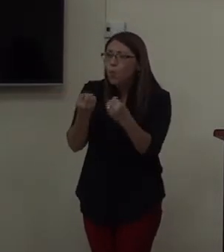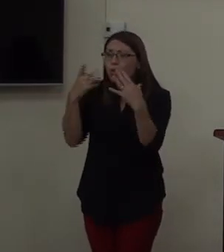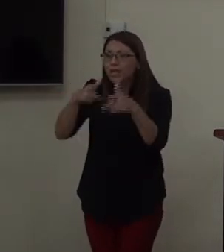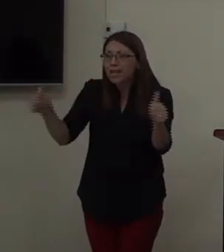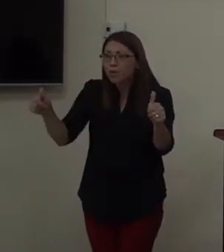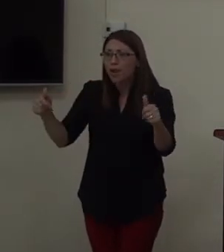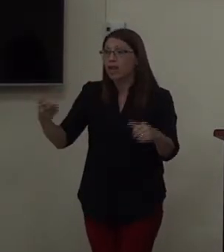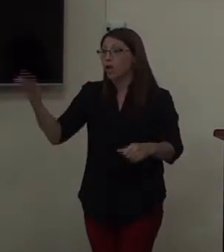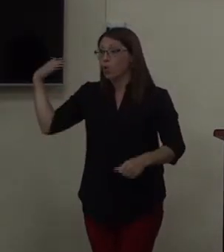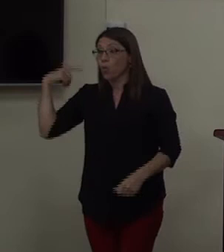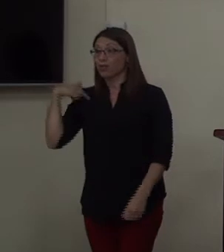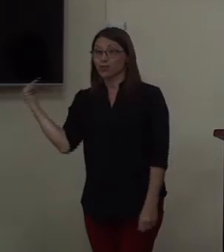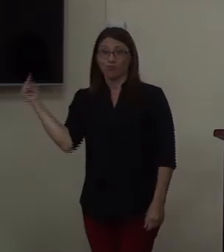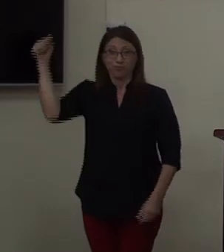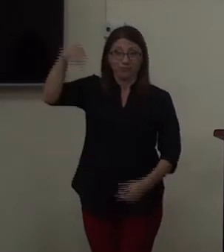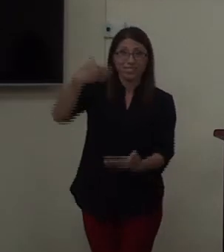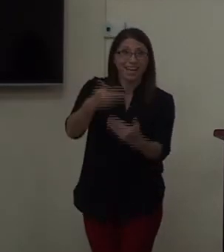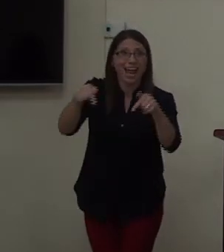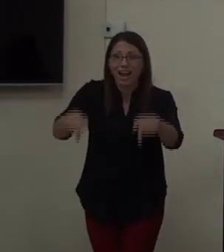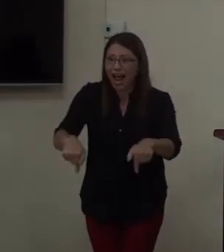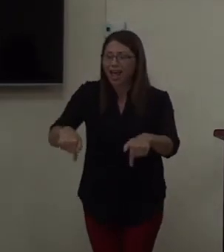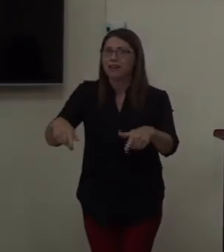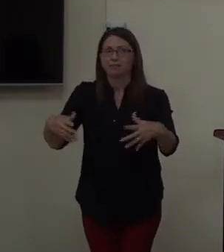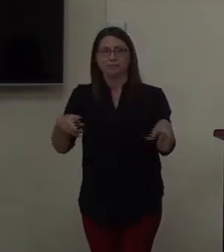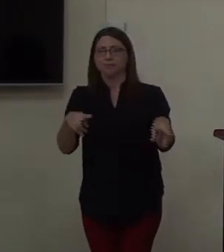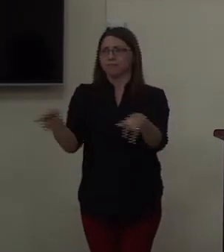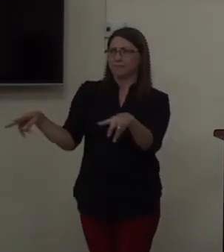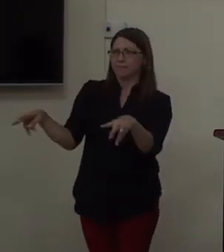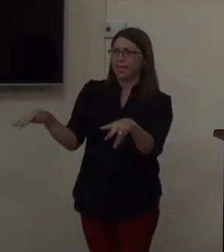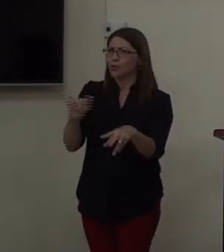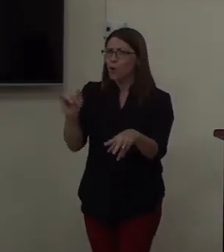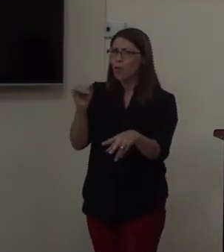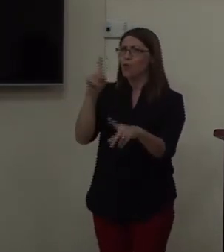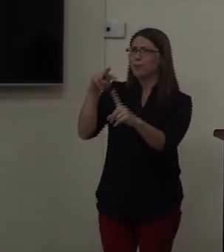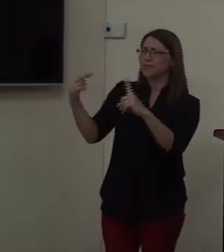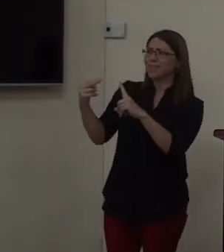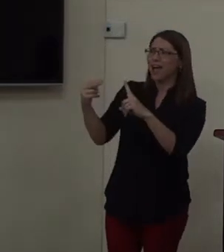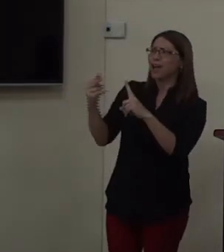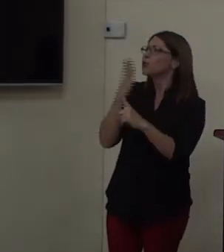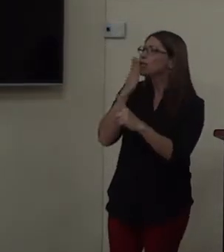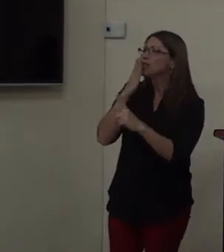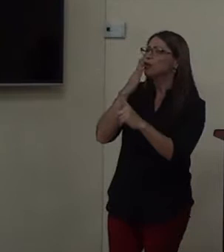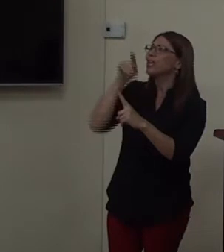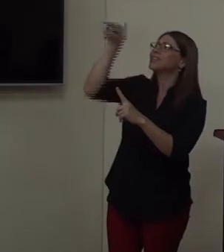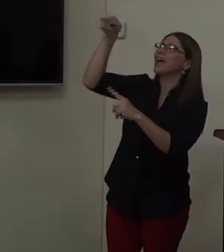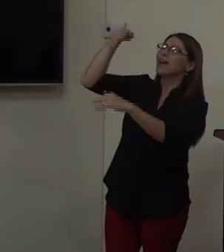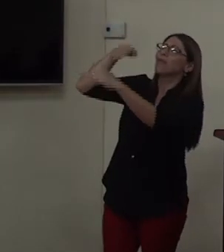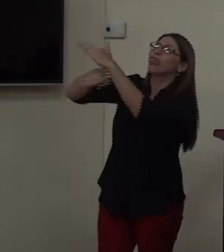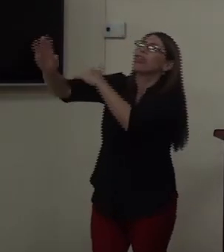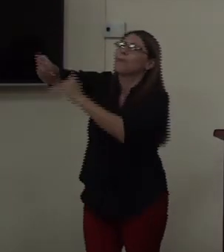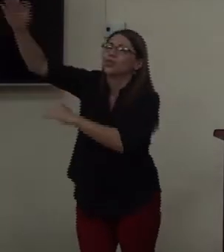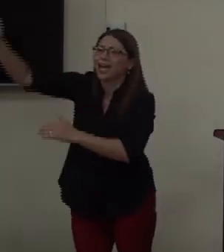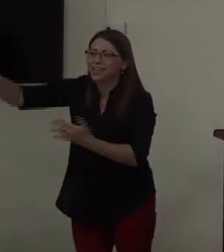acá era eso, era esa concepción de que los indios están metidos en la montaña, ¿verdad? O sea, las pocas personas que yo conocía que